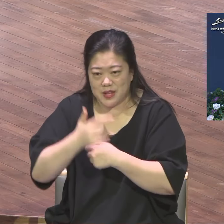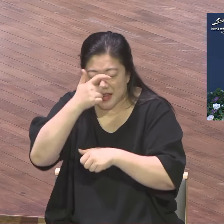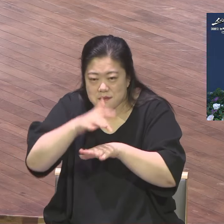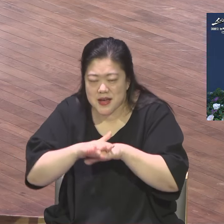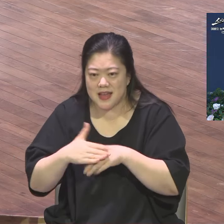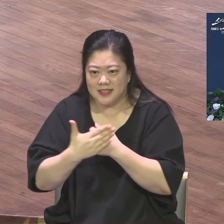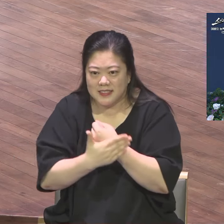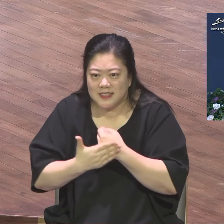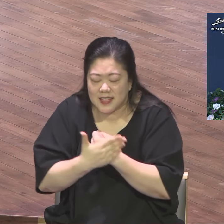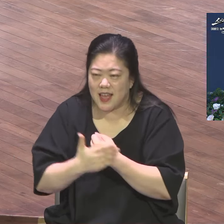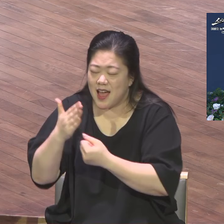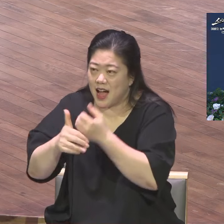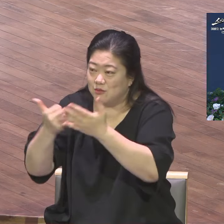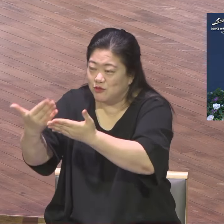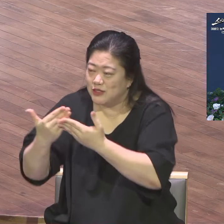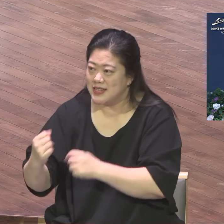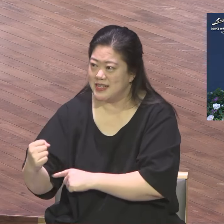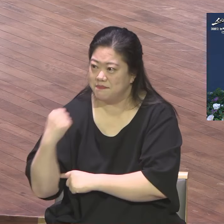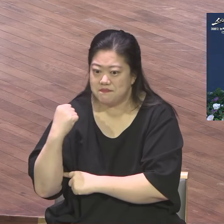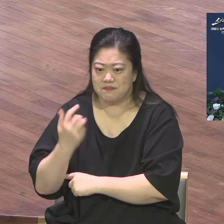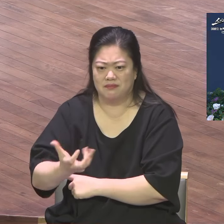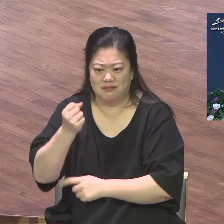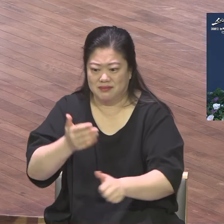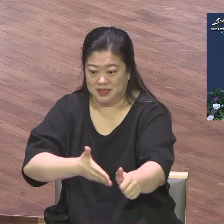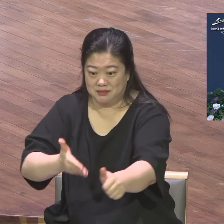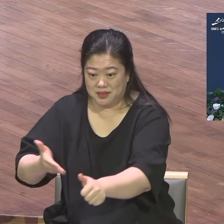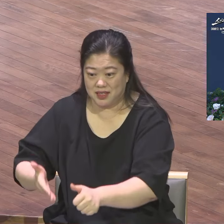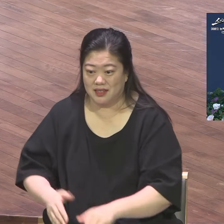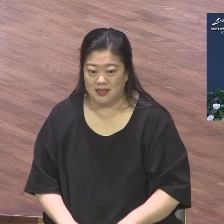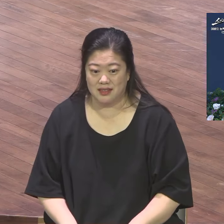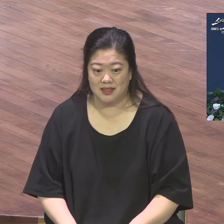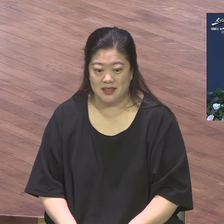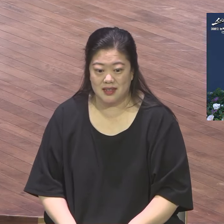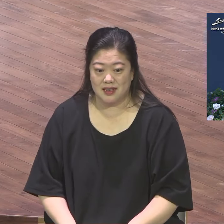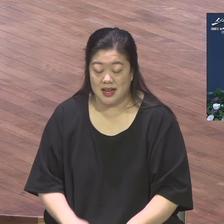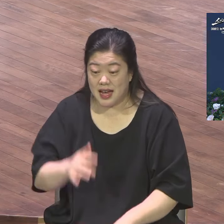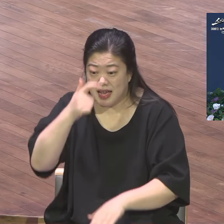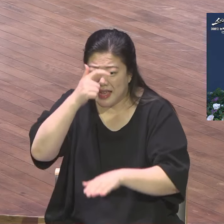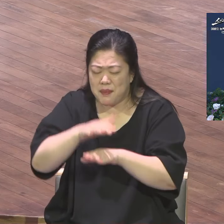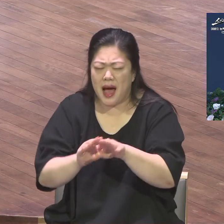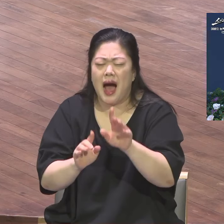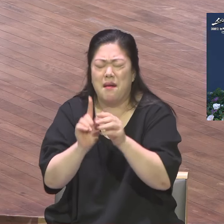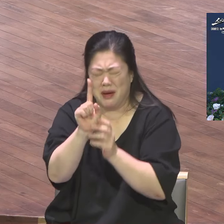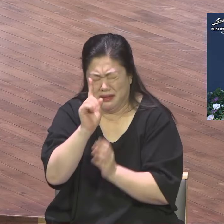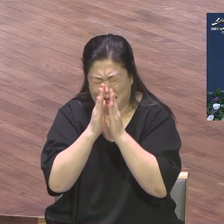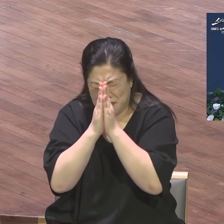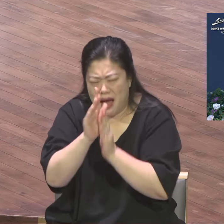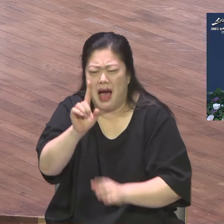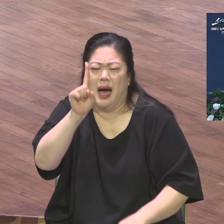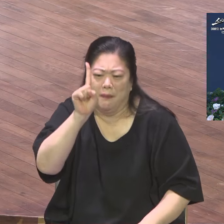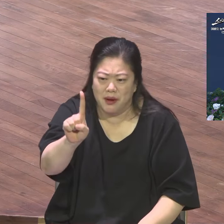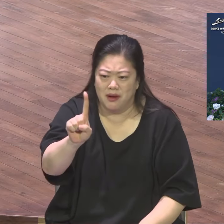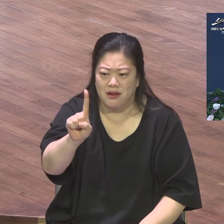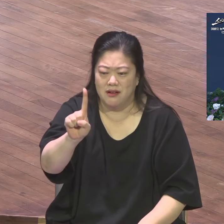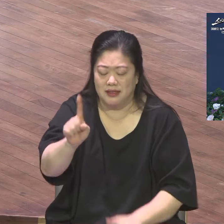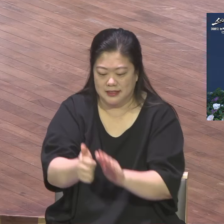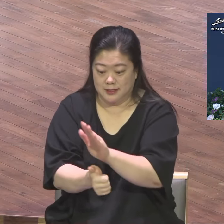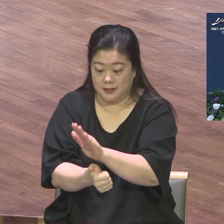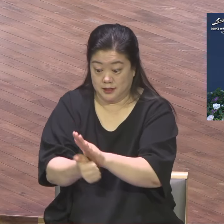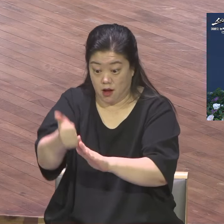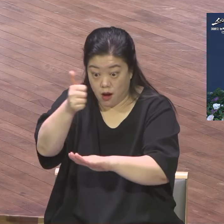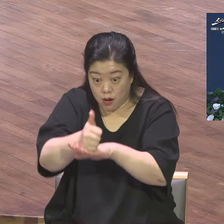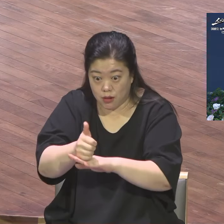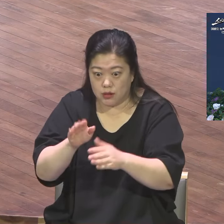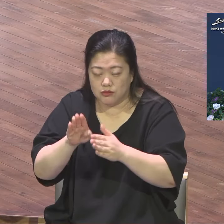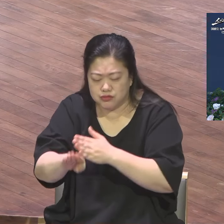예배 시간, 종합적 축복. 예배 한번 제대로 드리는 순간에 여러분 마음에 있는 모든 근심 걱정 물러가고 상처가